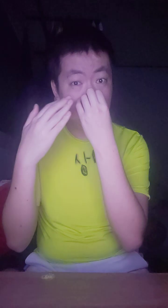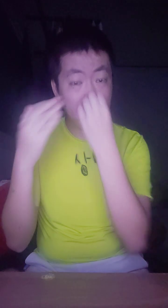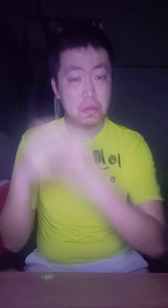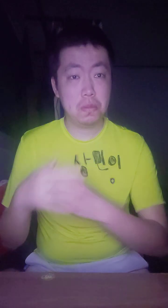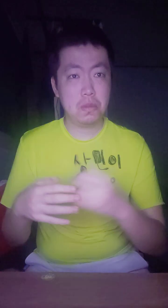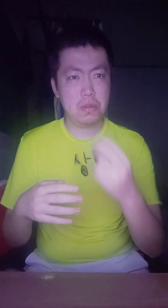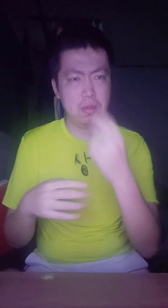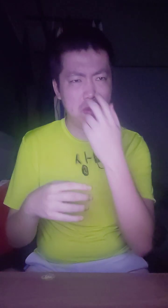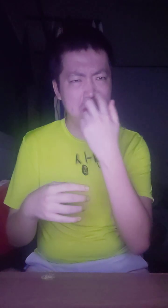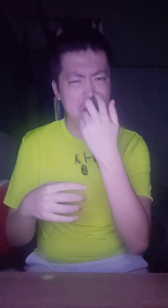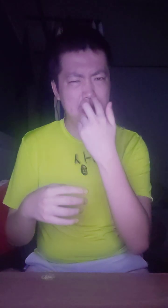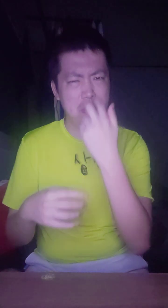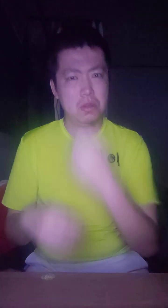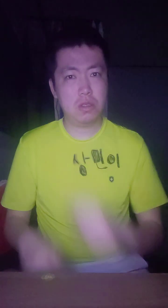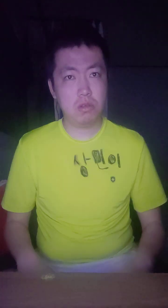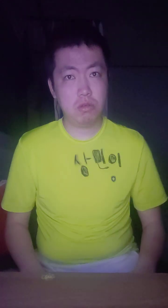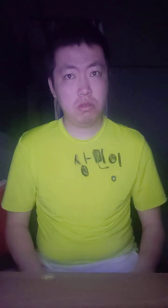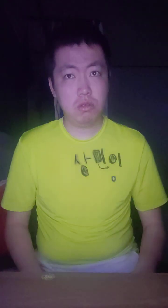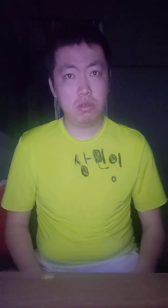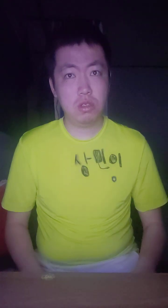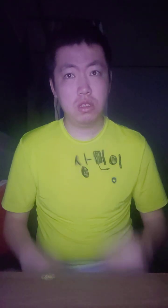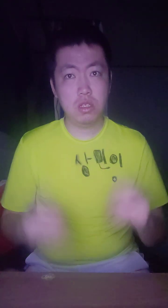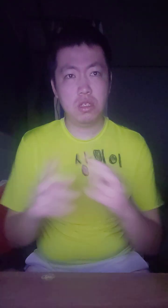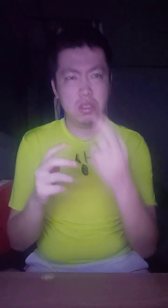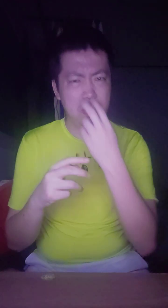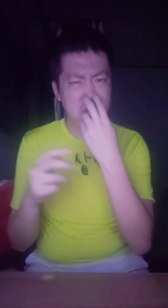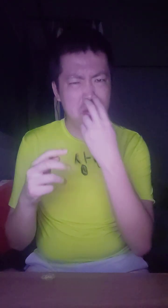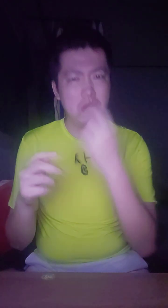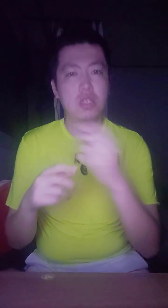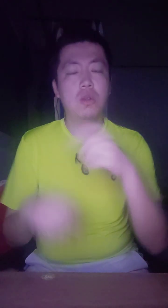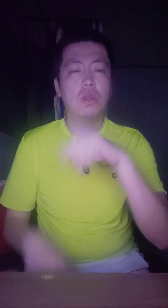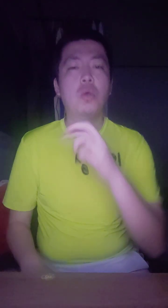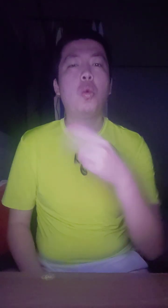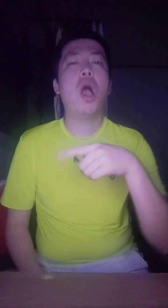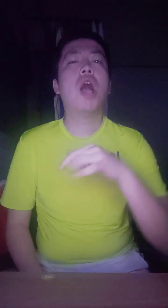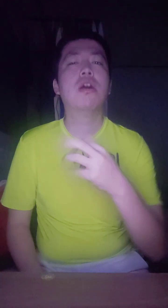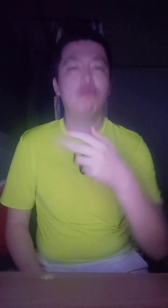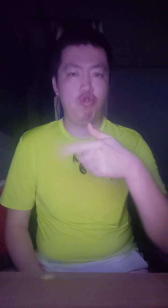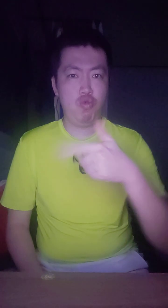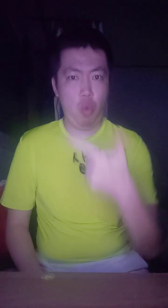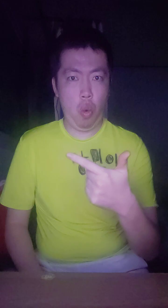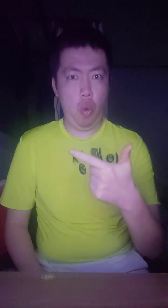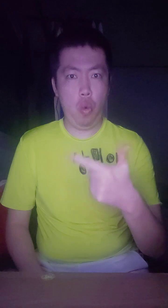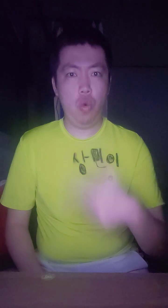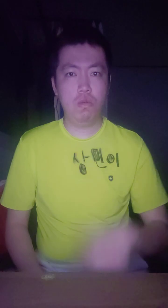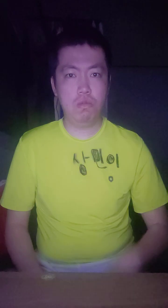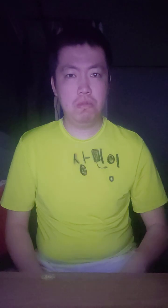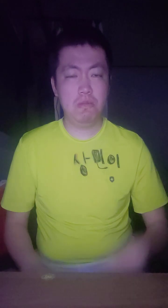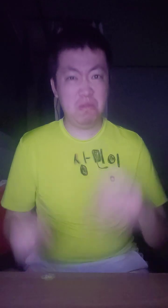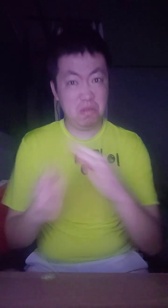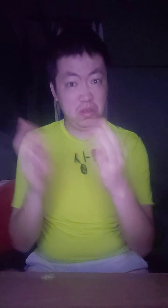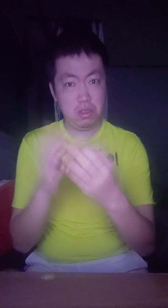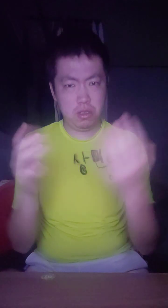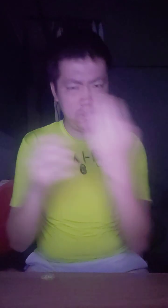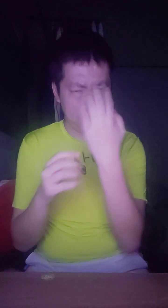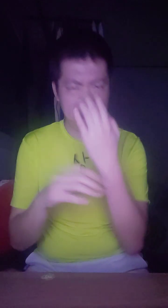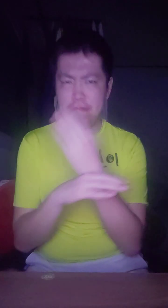코로 감지를 했고 이 냄새 정체는 다름 아닌 황화수소. 무색으로 눈에 보이지 않지만